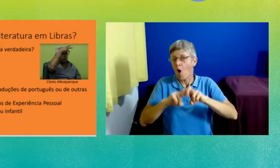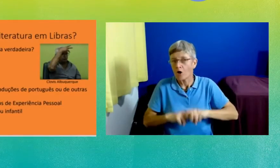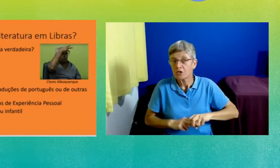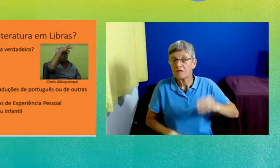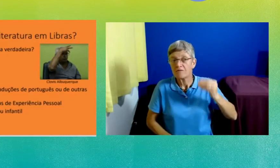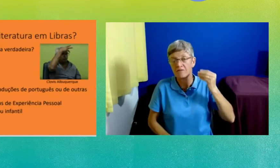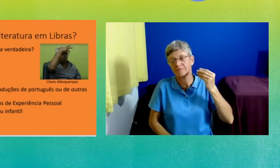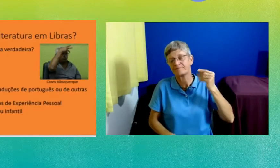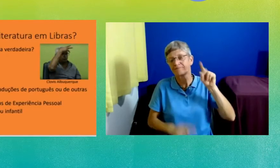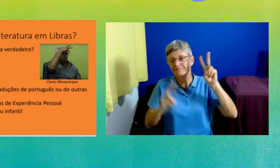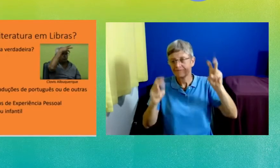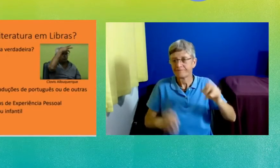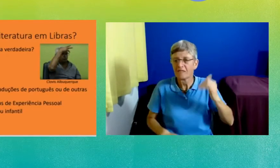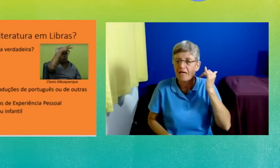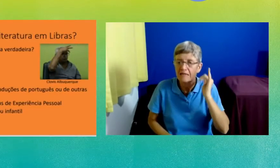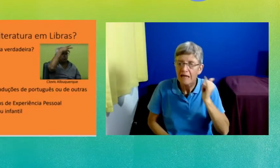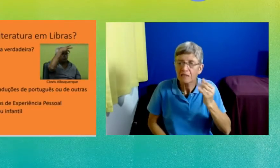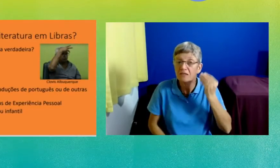pessoas